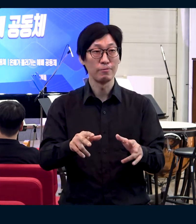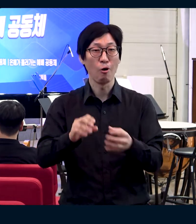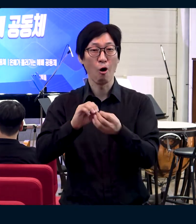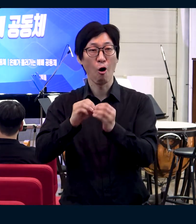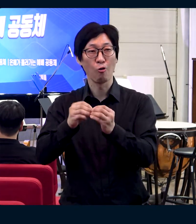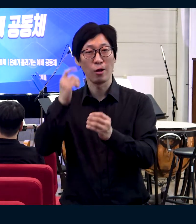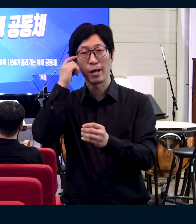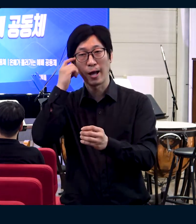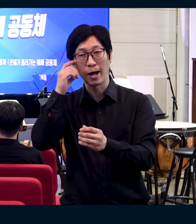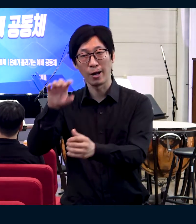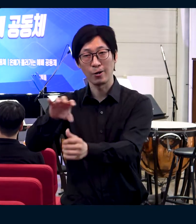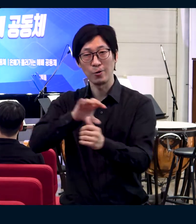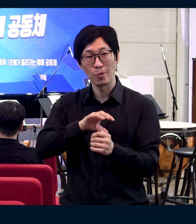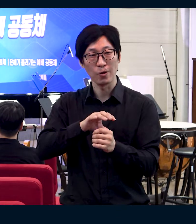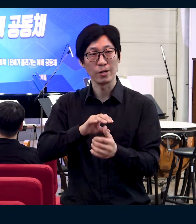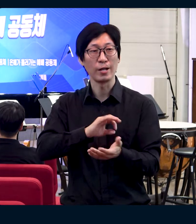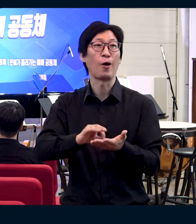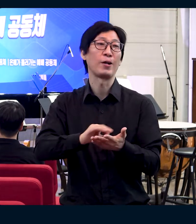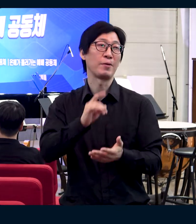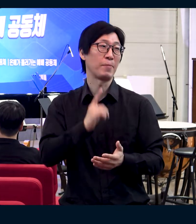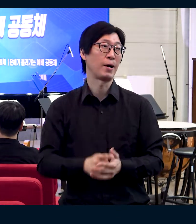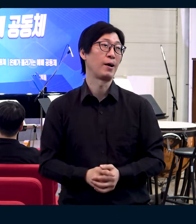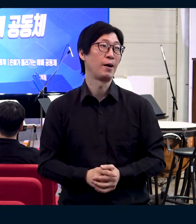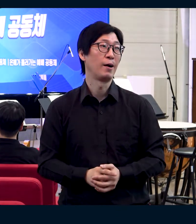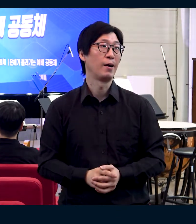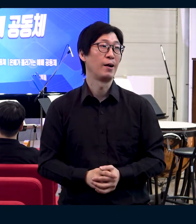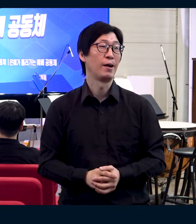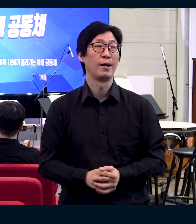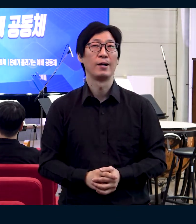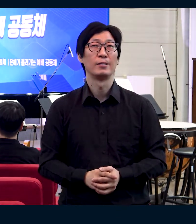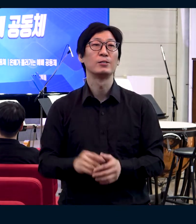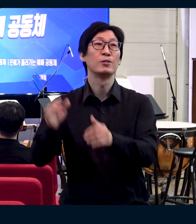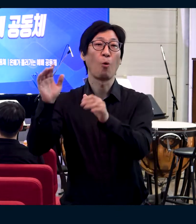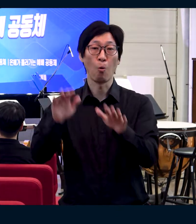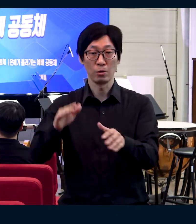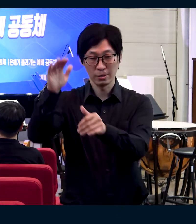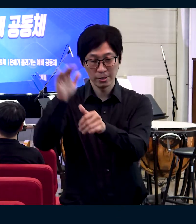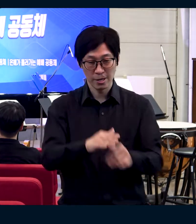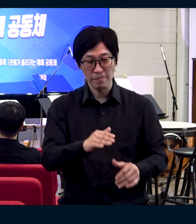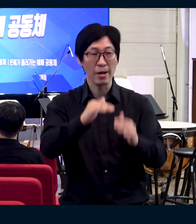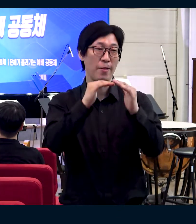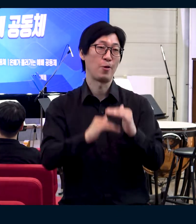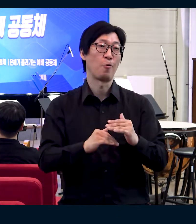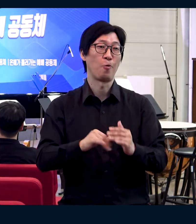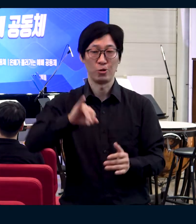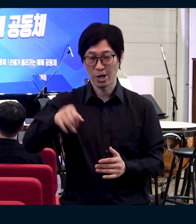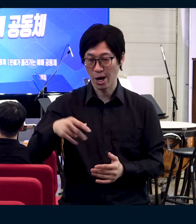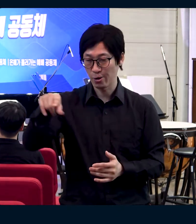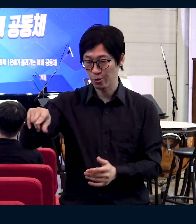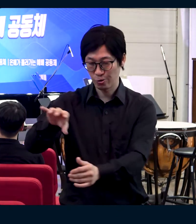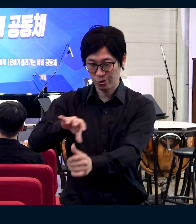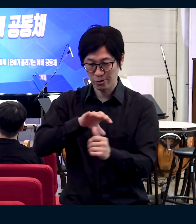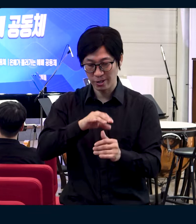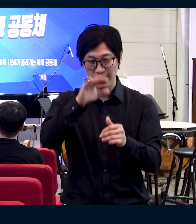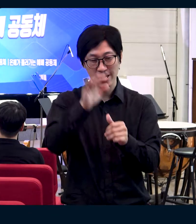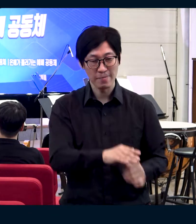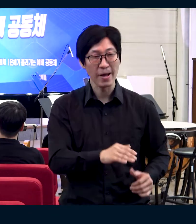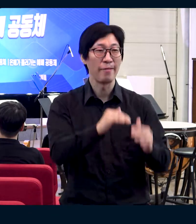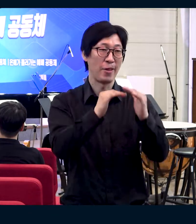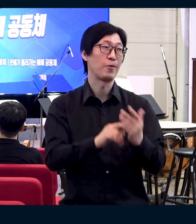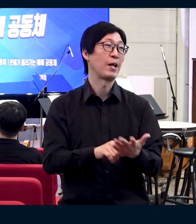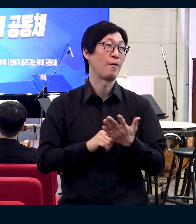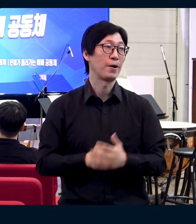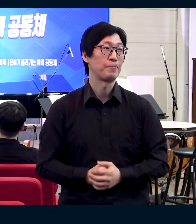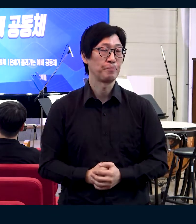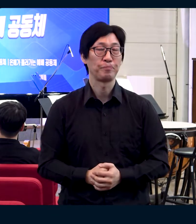즉 JQ를 사용한 안타까운 실패의 이야기입니다. 자, 그렇기 때문에 오늘 말씀을 보면서 우리가